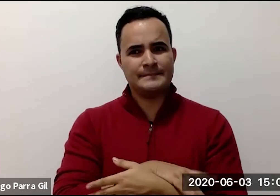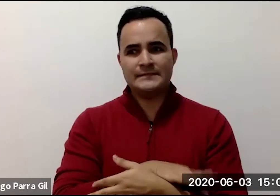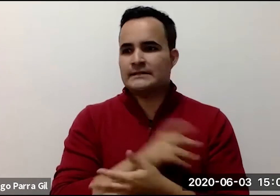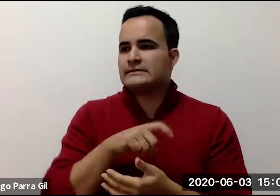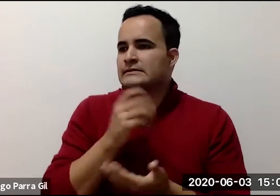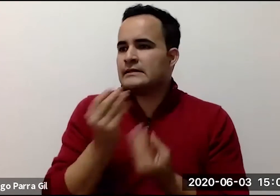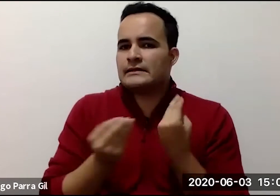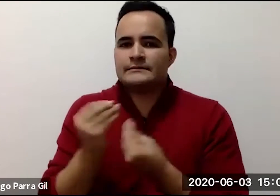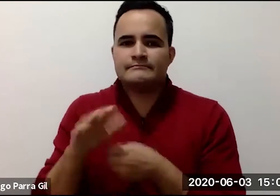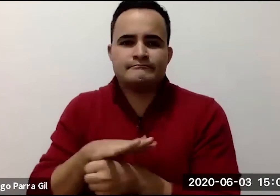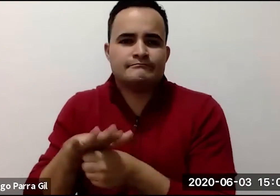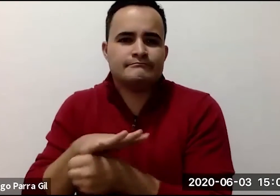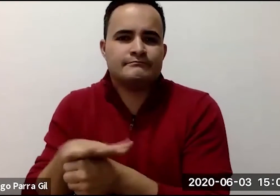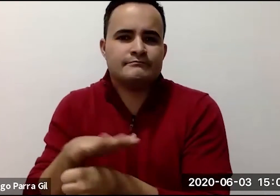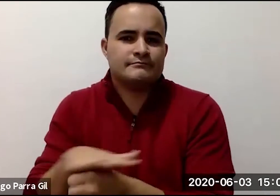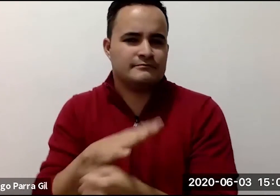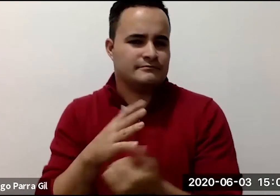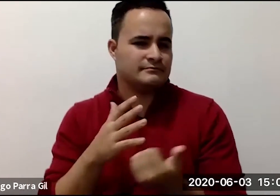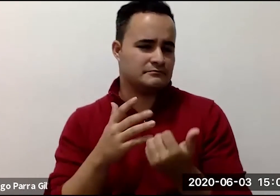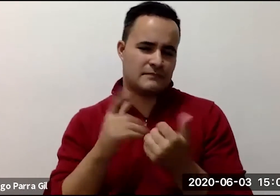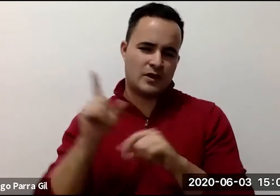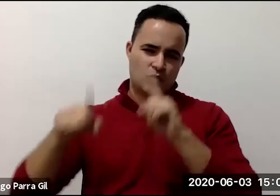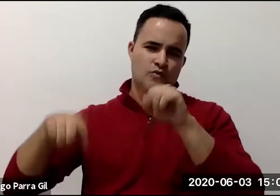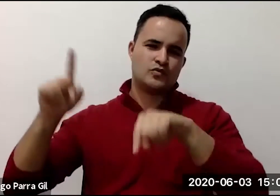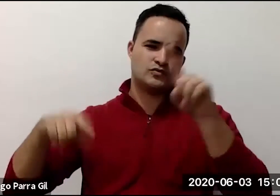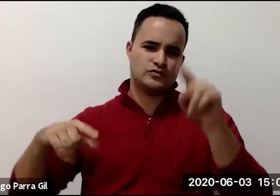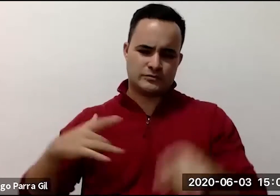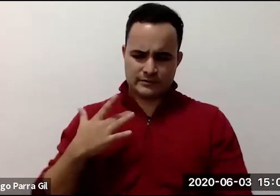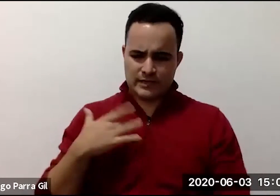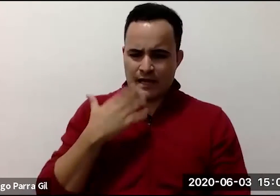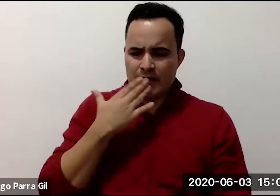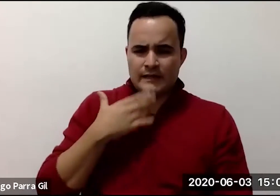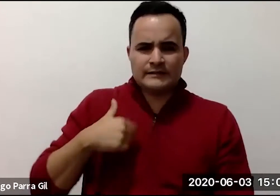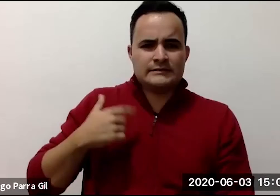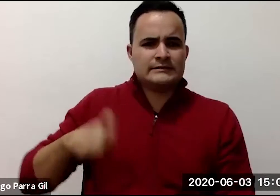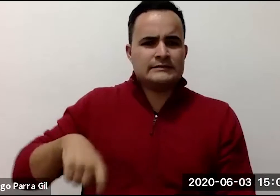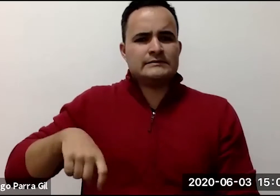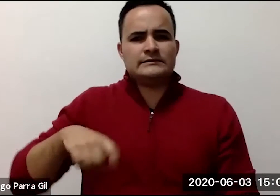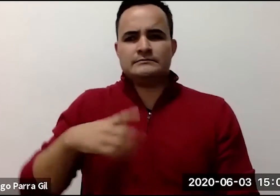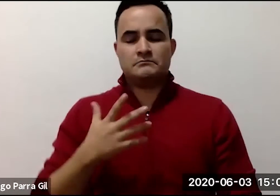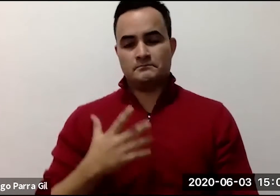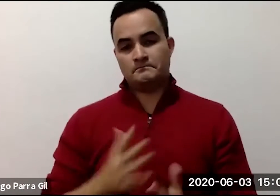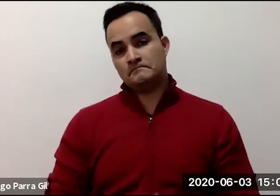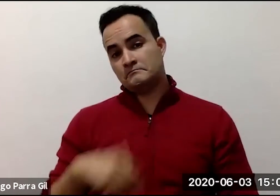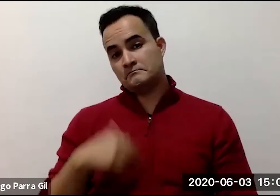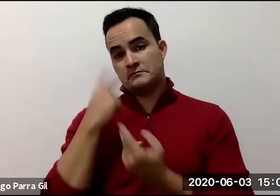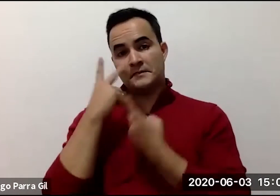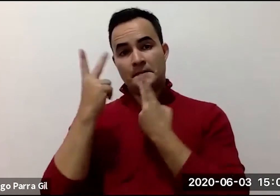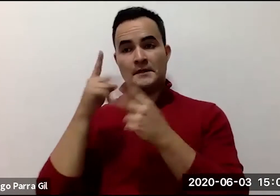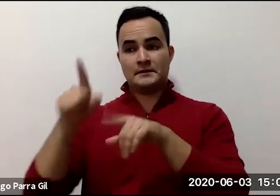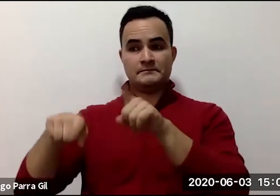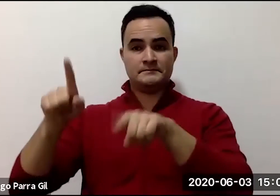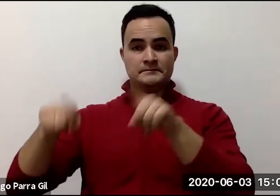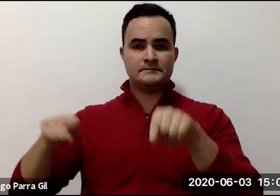Muchas de las personas, al menos en este tipo de situación, se enfocaron a